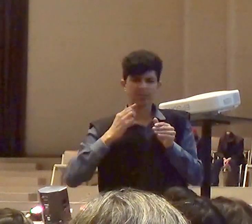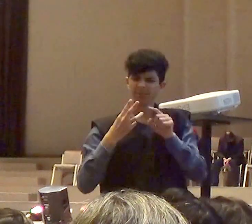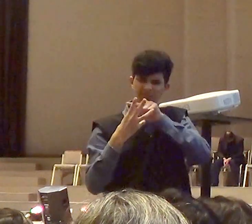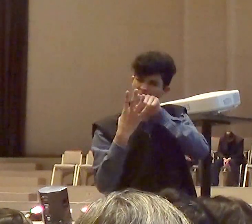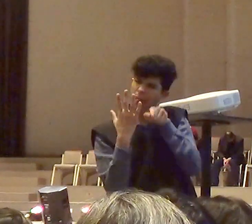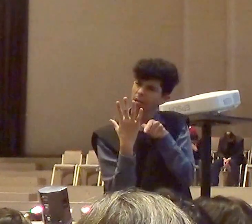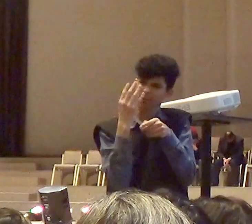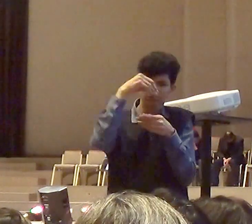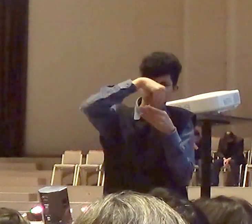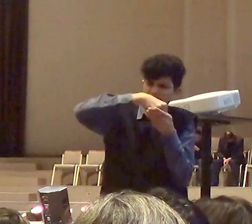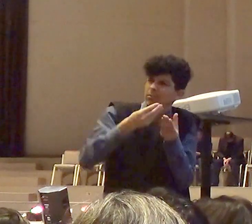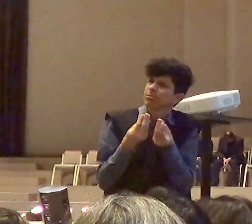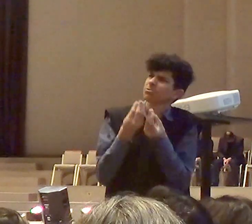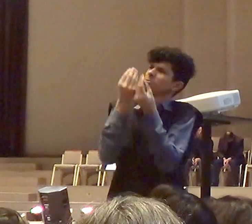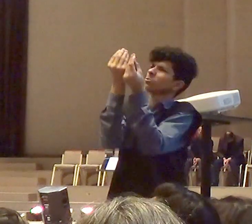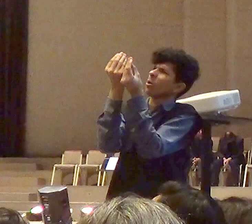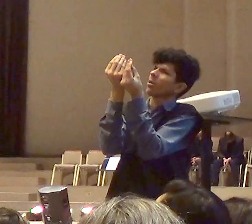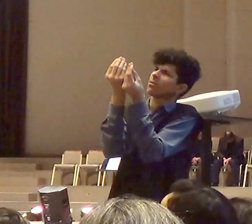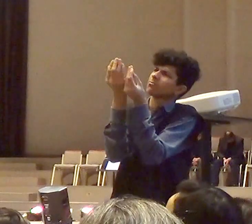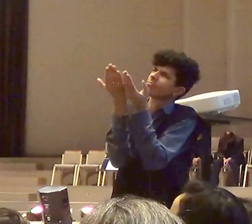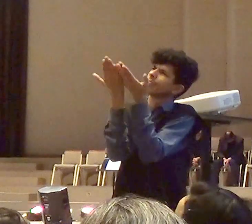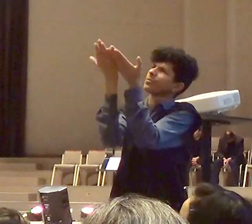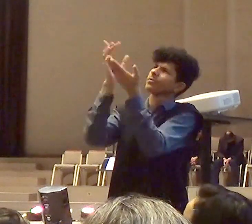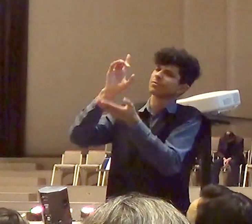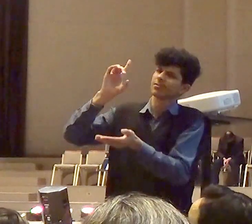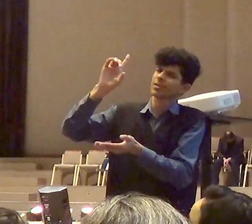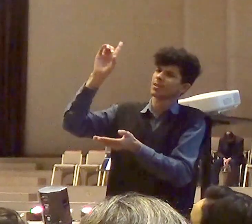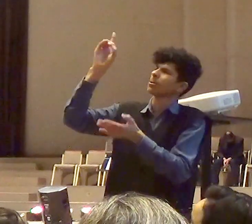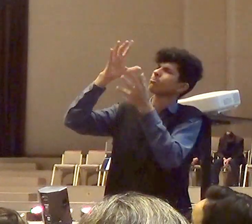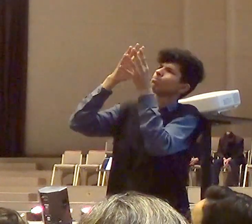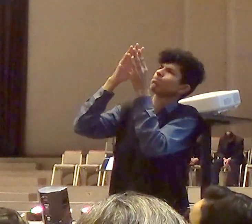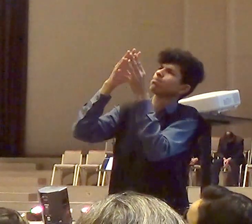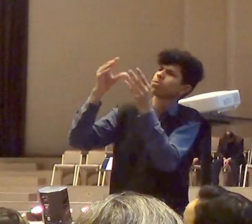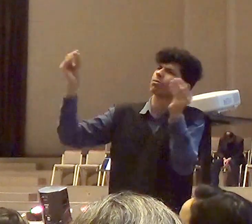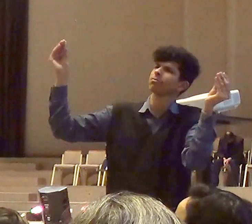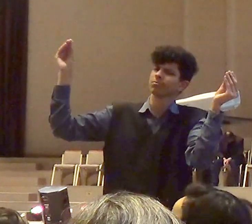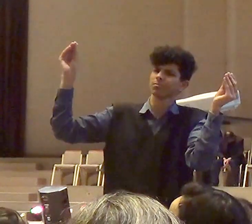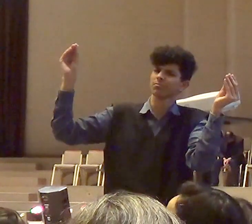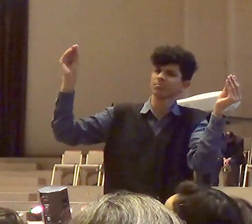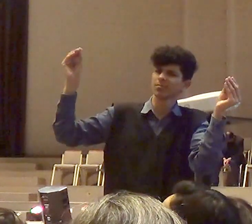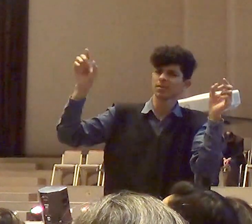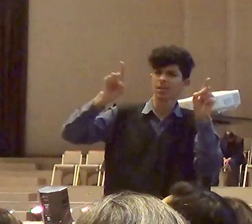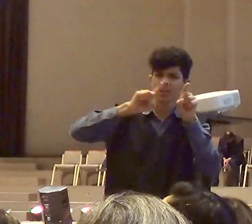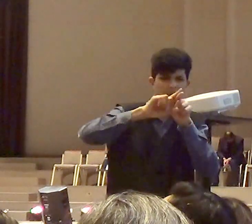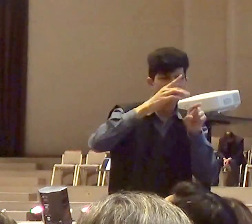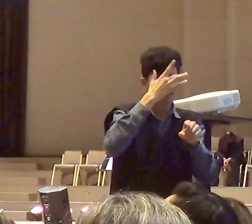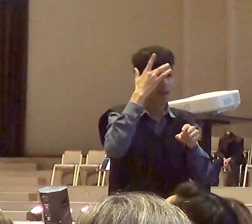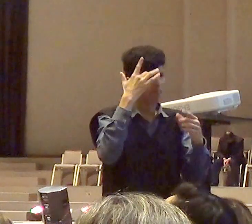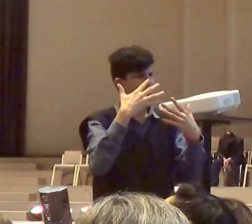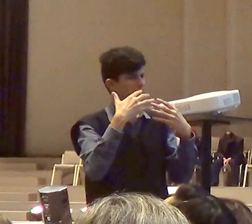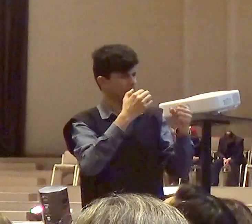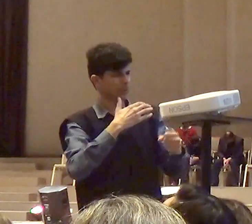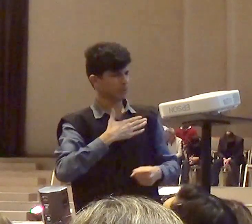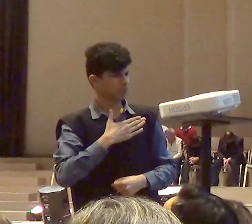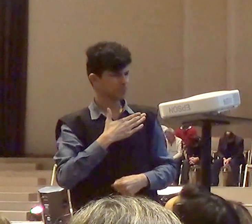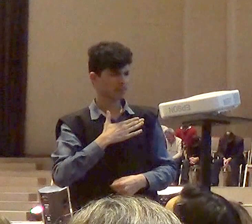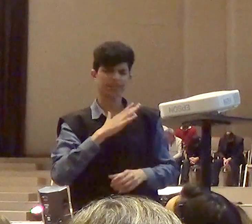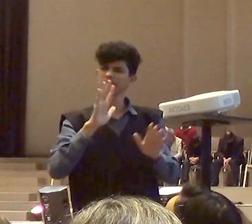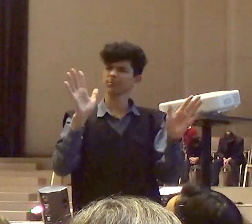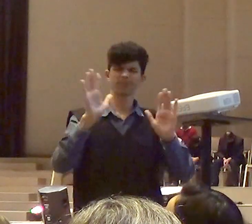tá entendendo o que eu tô falando tô colocando esse toque maldito eu tô colocando essa lembrança